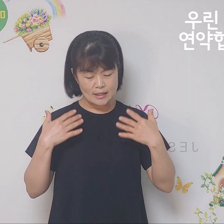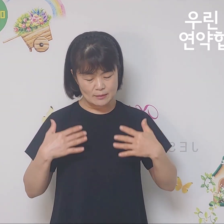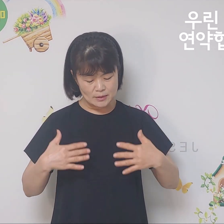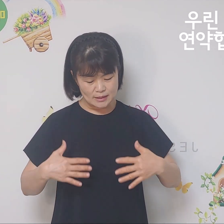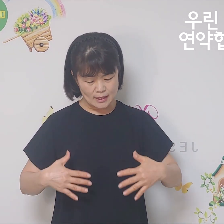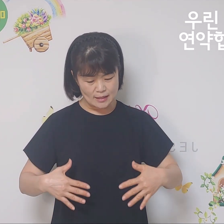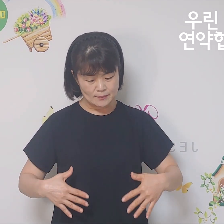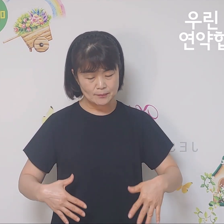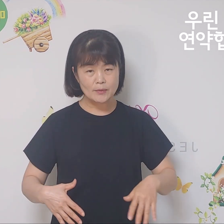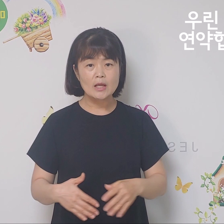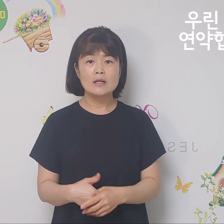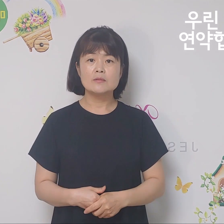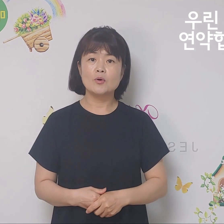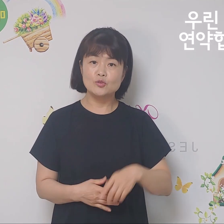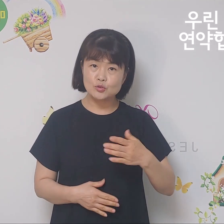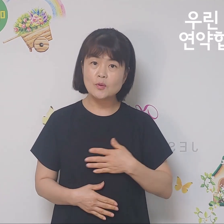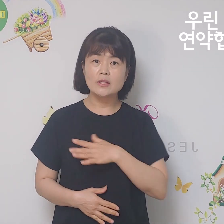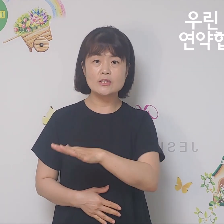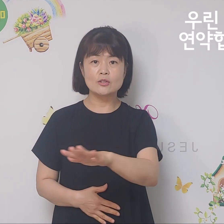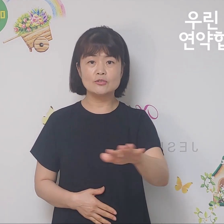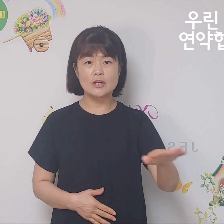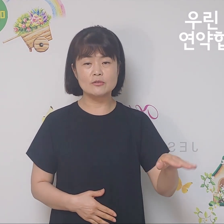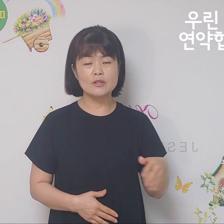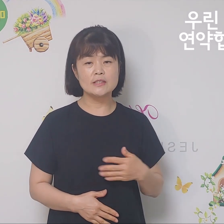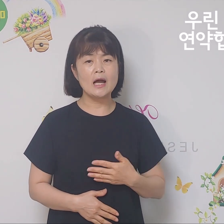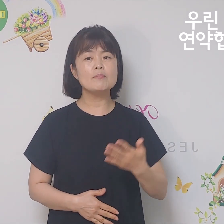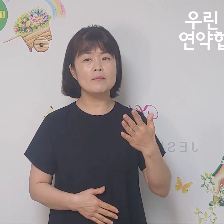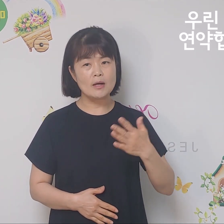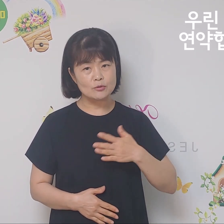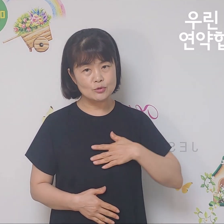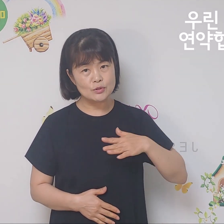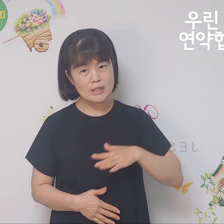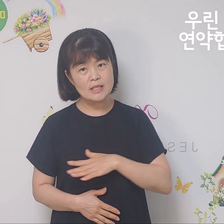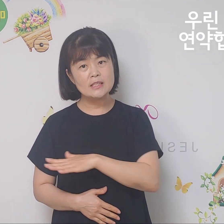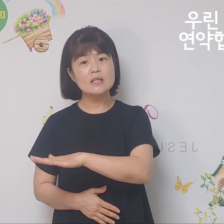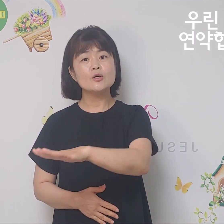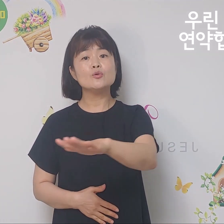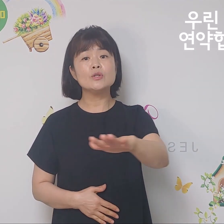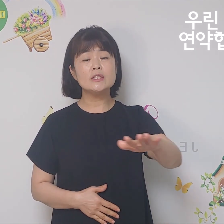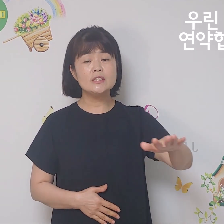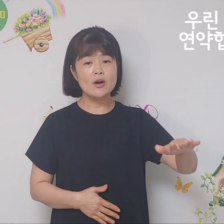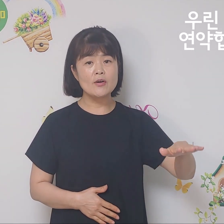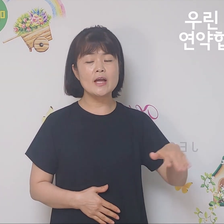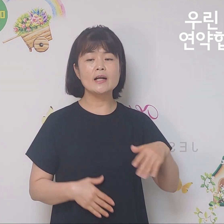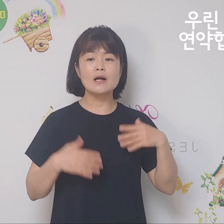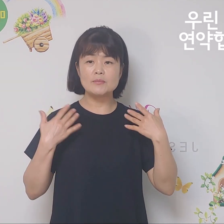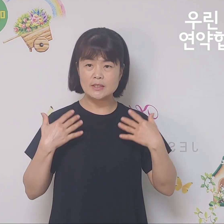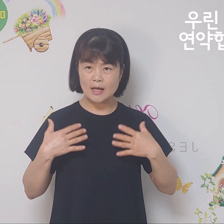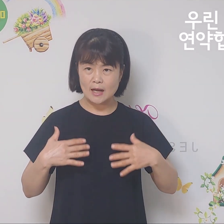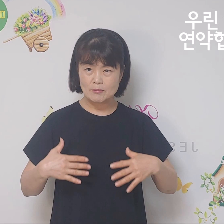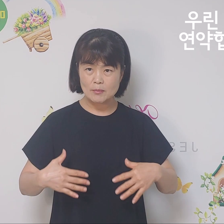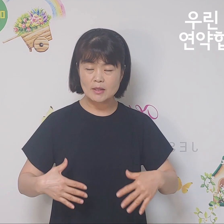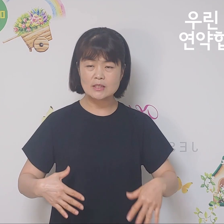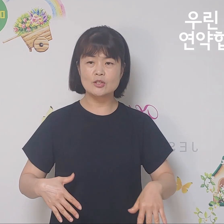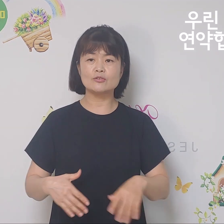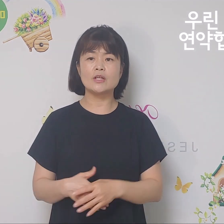연약합니다. 뭐 2번 하셔도 되고요. 그냥 한 번만. 우린 연약합니다. 한 번만 하셔도